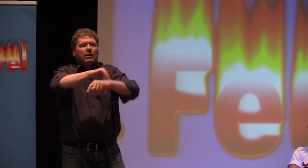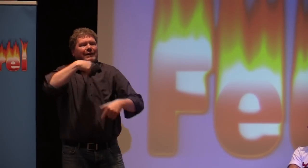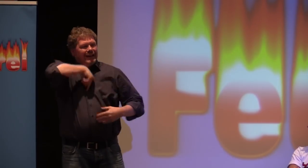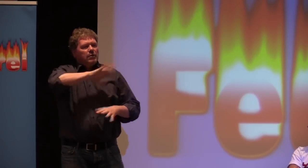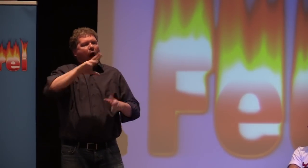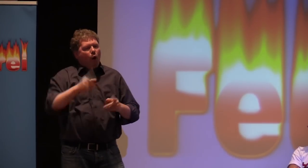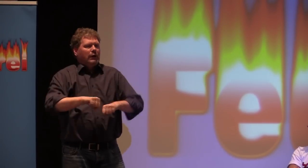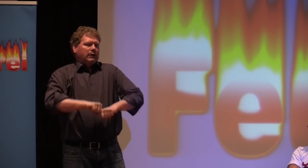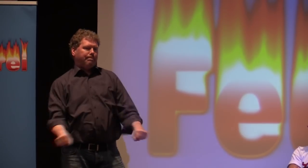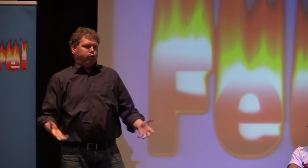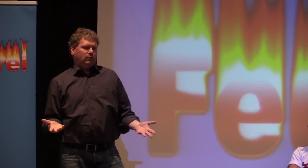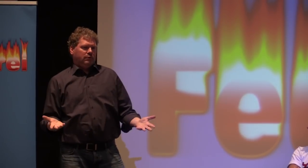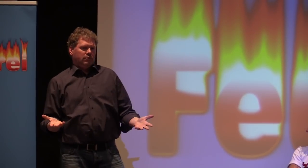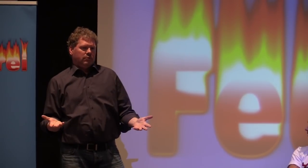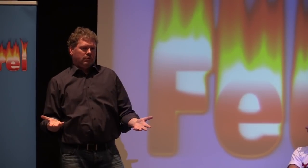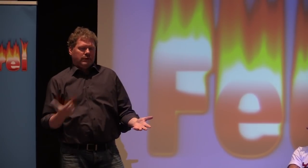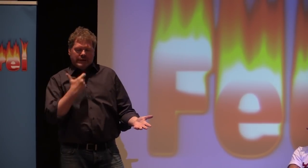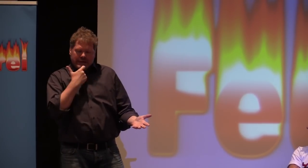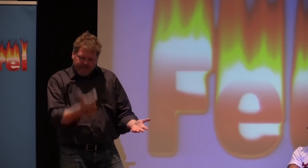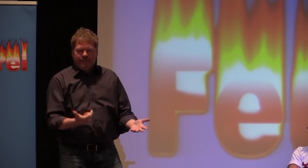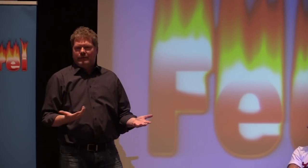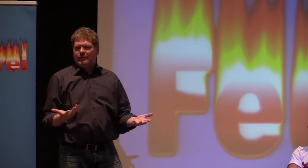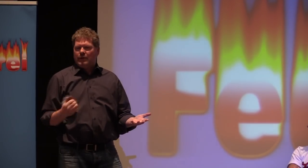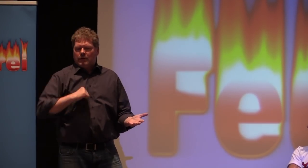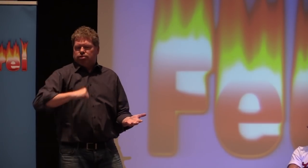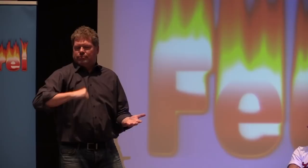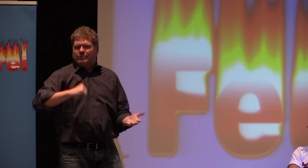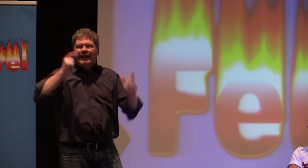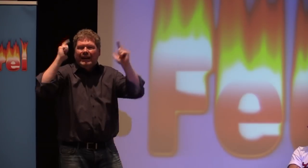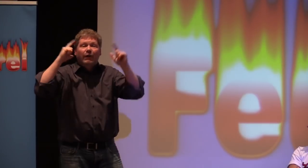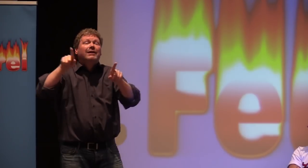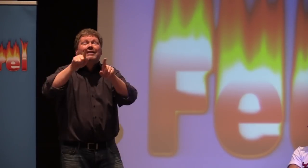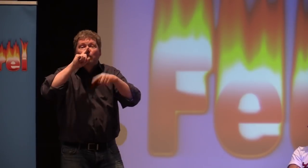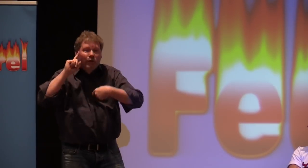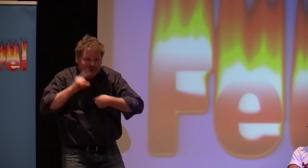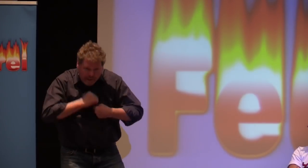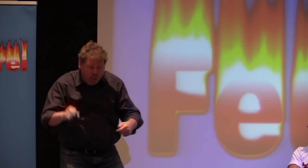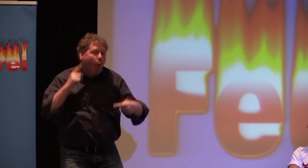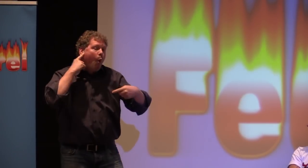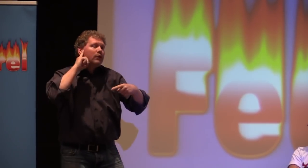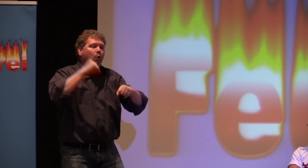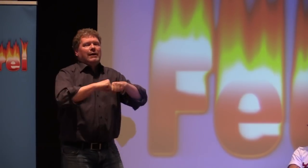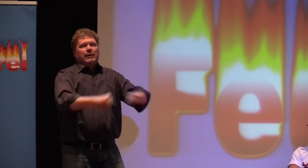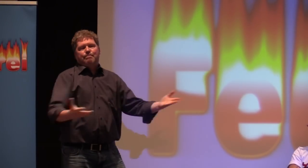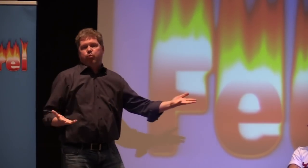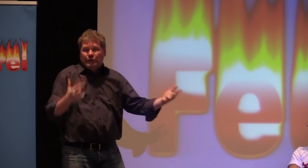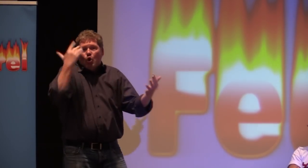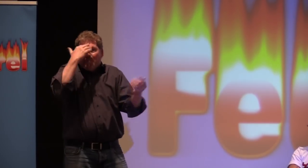war. Aber ich denke, die Generation ist auch einfach kaputt. Sie sind müde, sie können auch einfach nicht mehr, sie sind